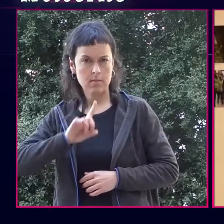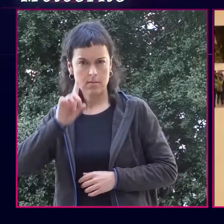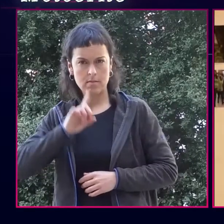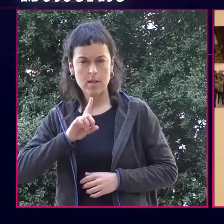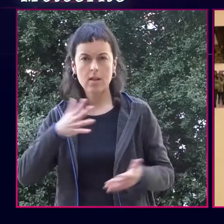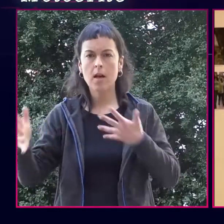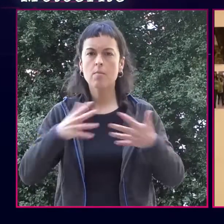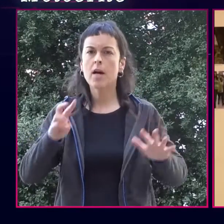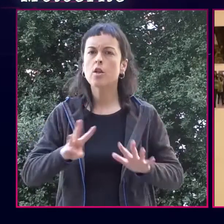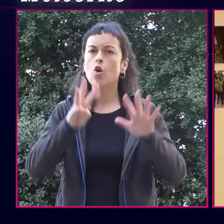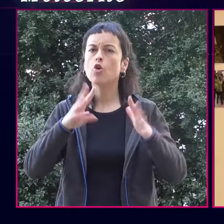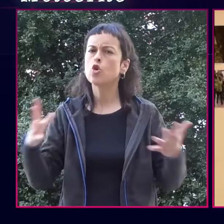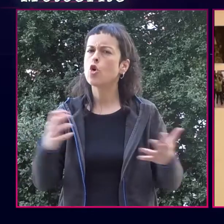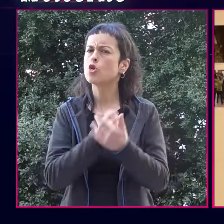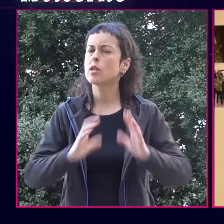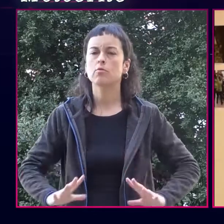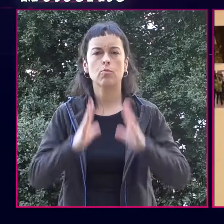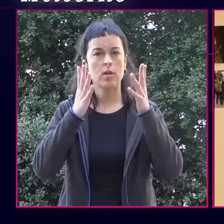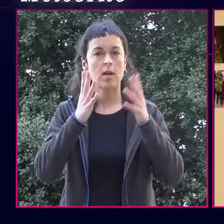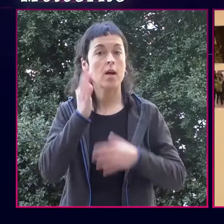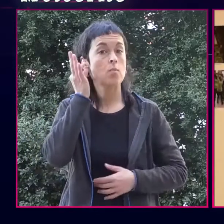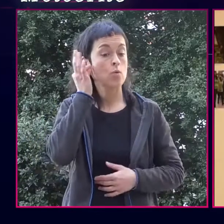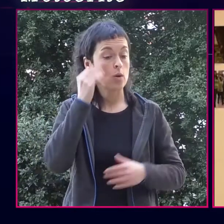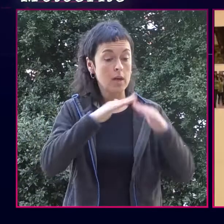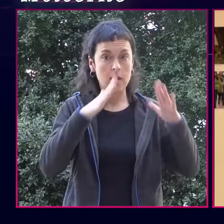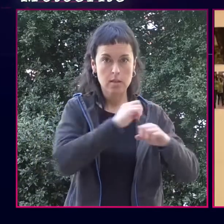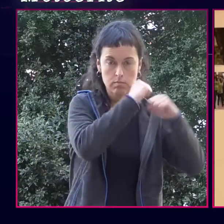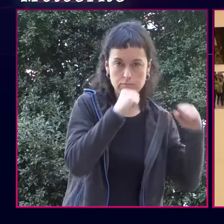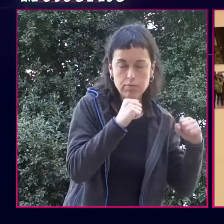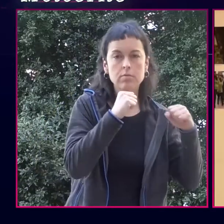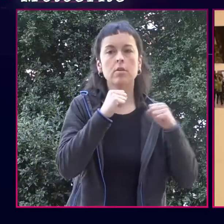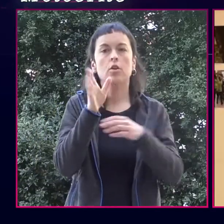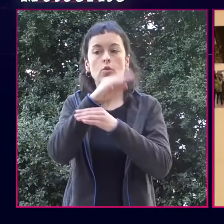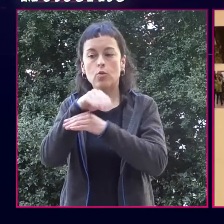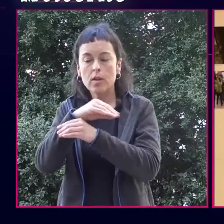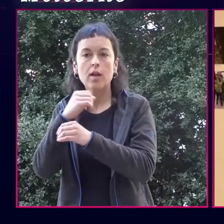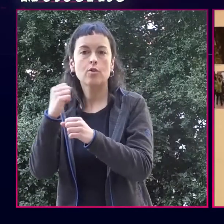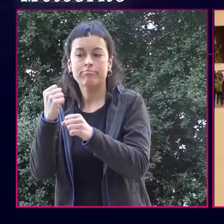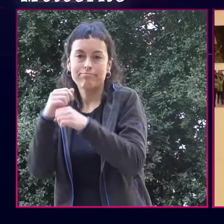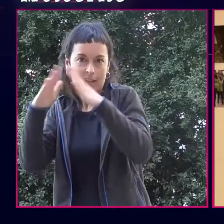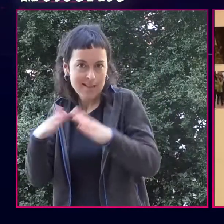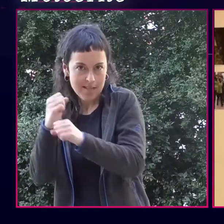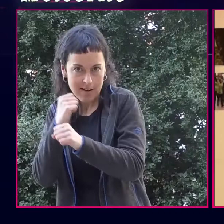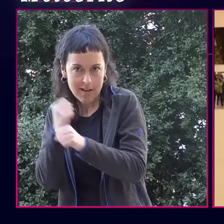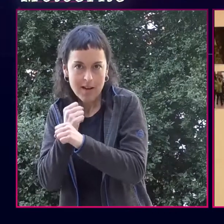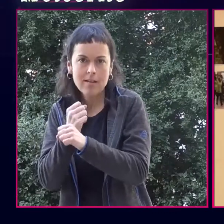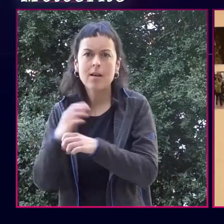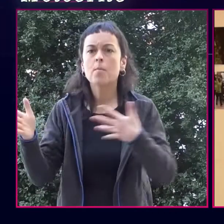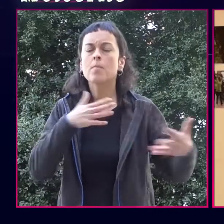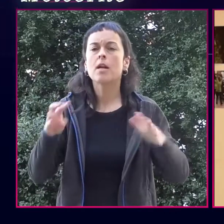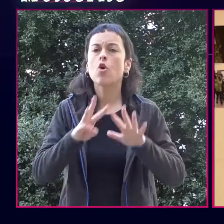trans, bolleras, el 8 de marzo todas a la huelga. Mujeres, internas, trabajadoras, de cuidados, de